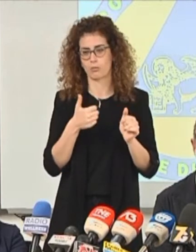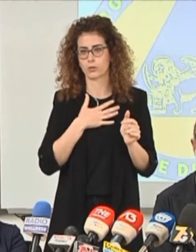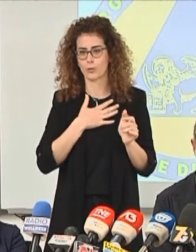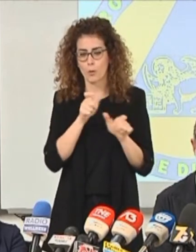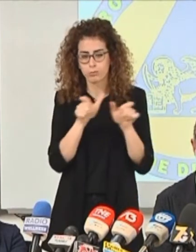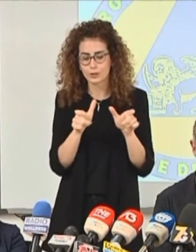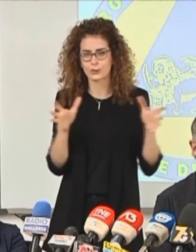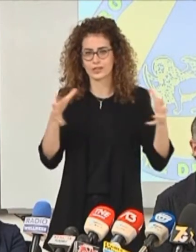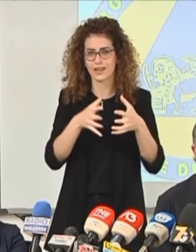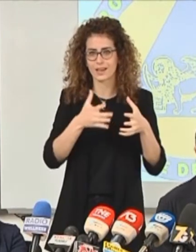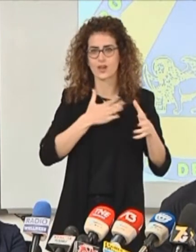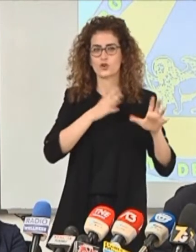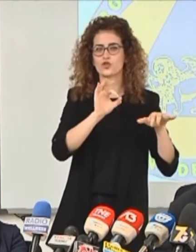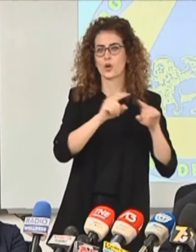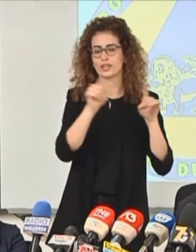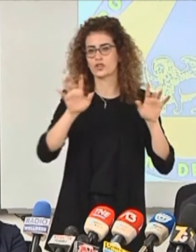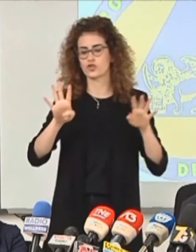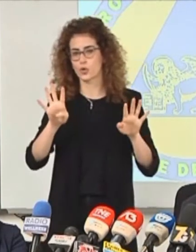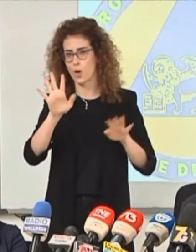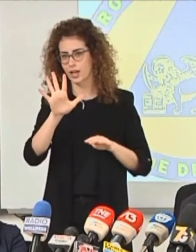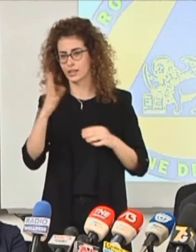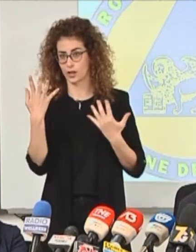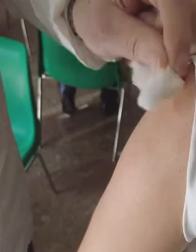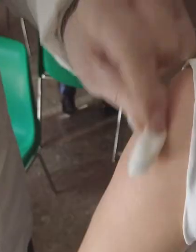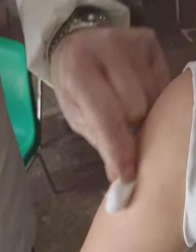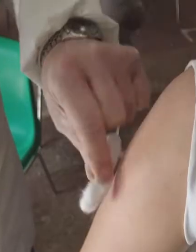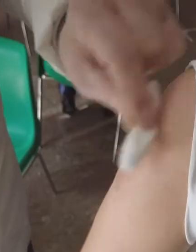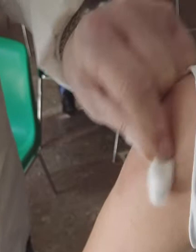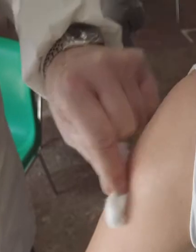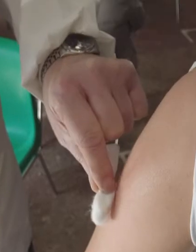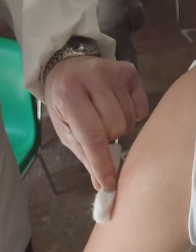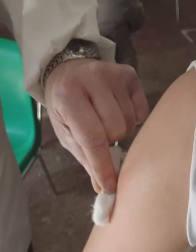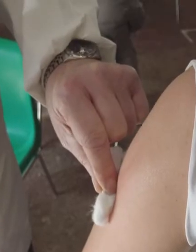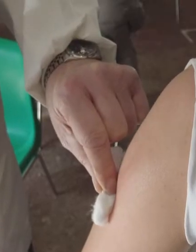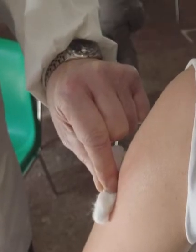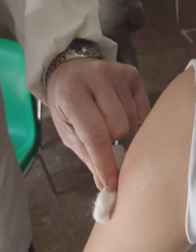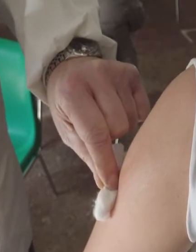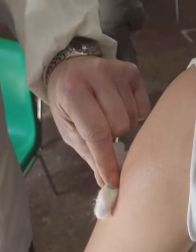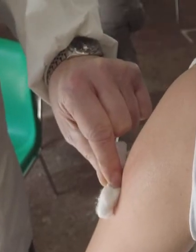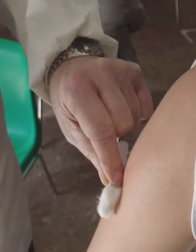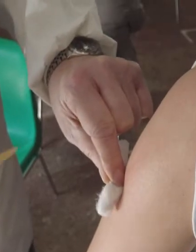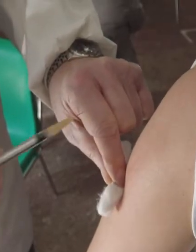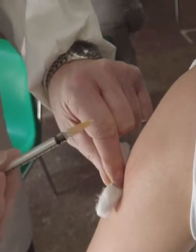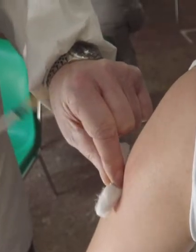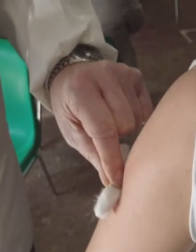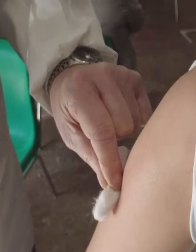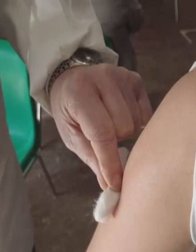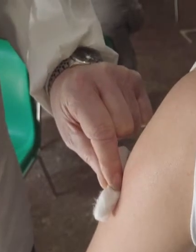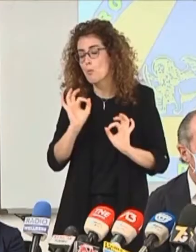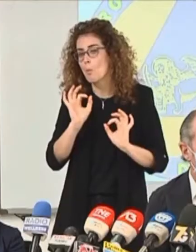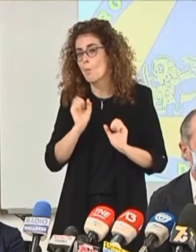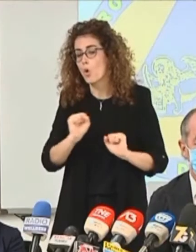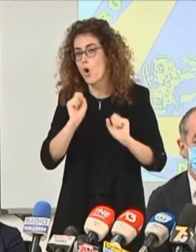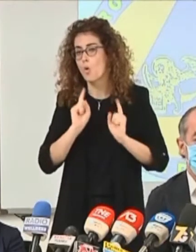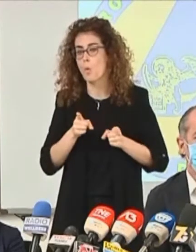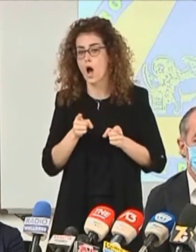59 cioè tutti hanno la possibilità di prenotarsi non esclude che anche qui anticiperemo i 40 49 quindi